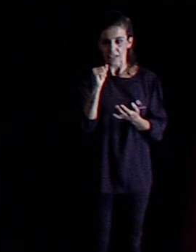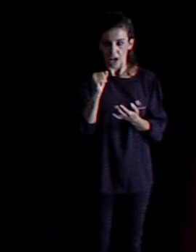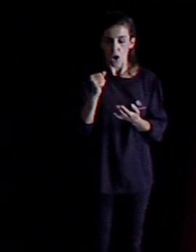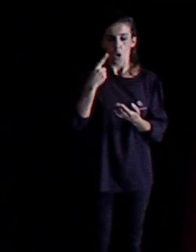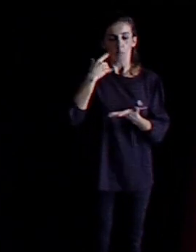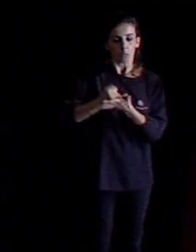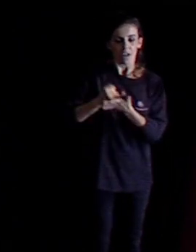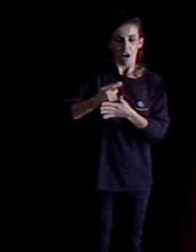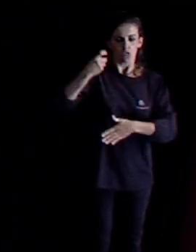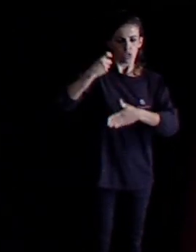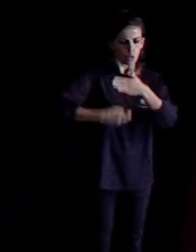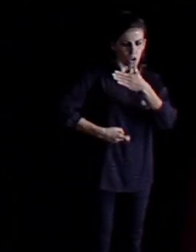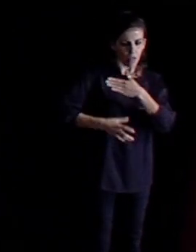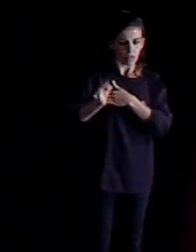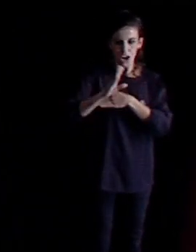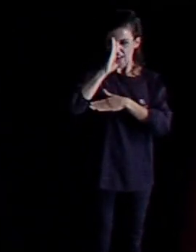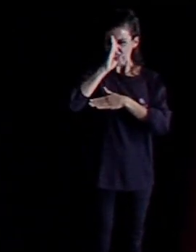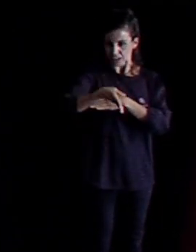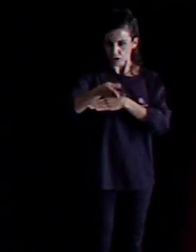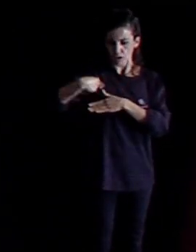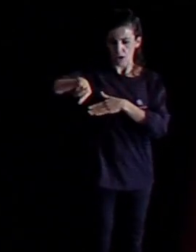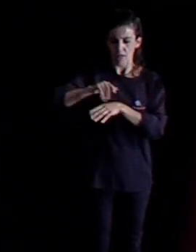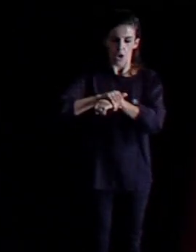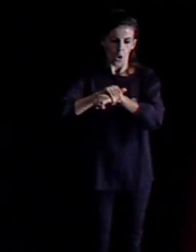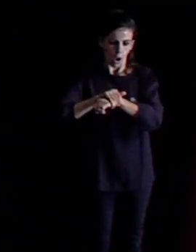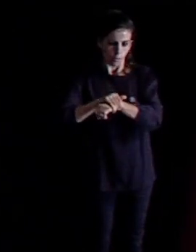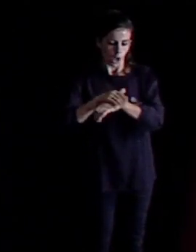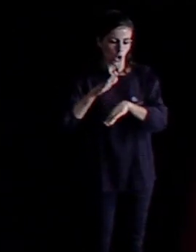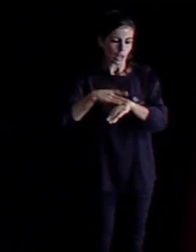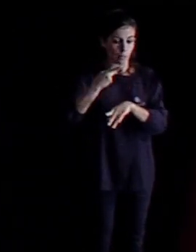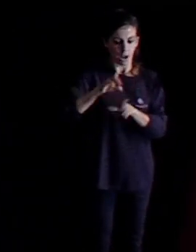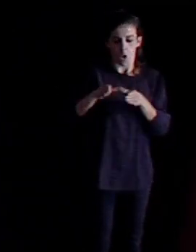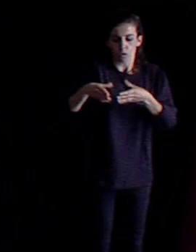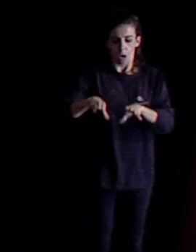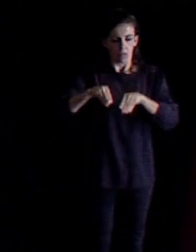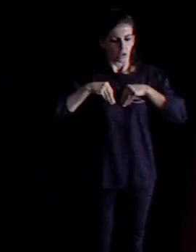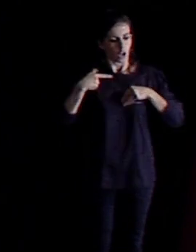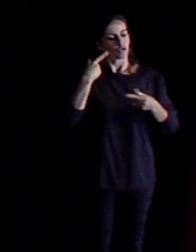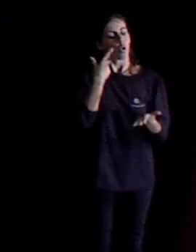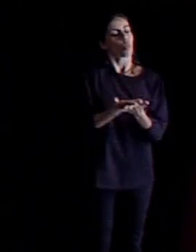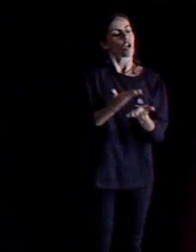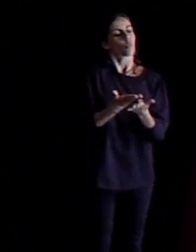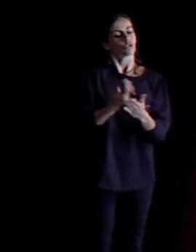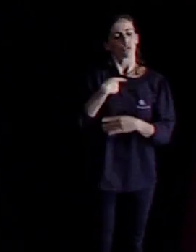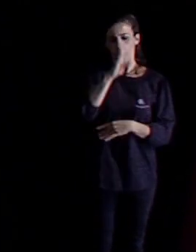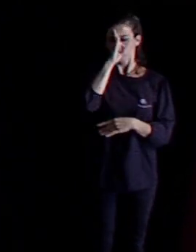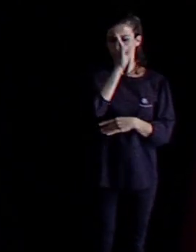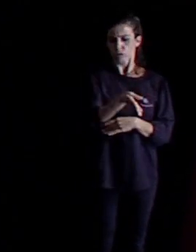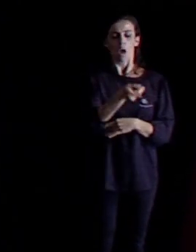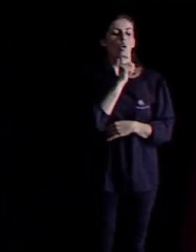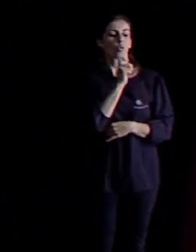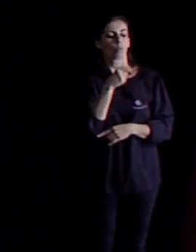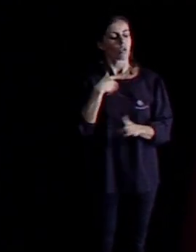dureza como la heterosexualidad de los amigos, ser aceptado por el grupo. O sea, yo demuestro que soy heterosexual